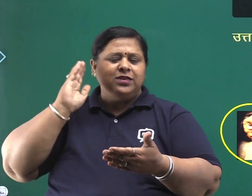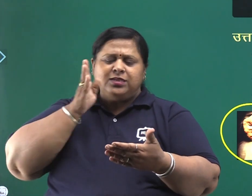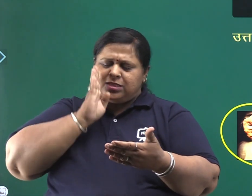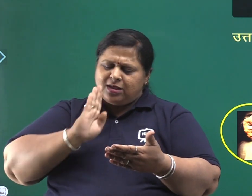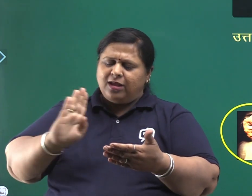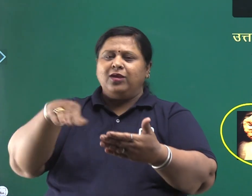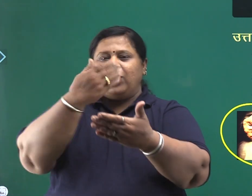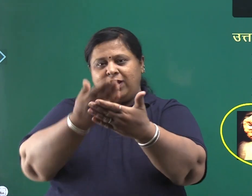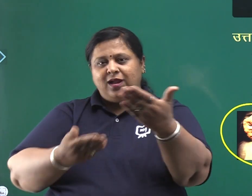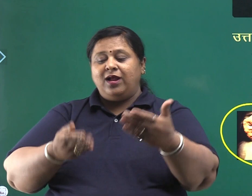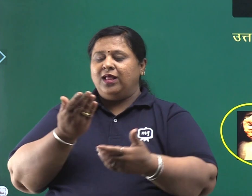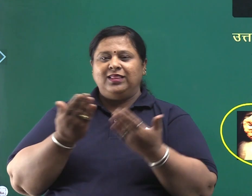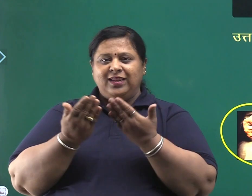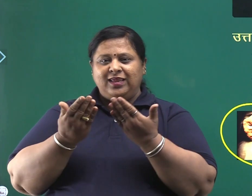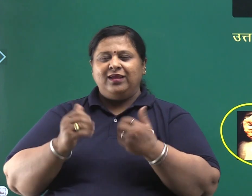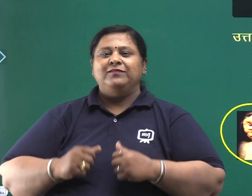का अध्ययन किया।